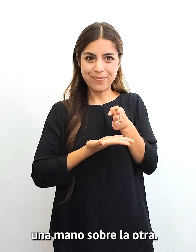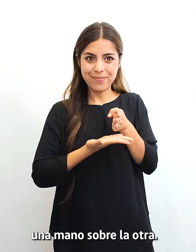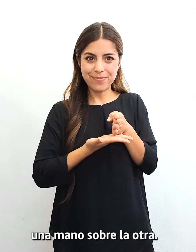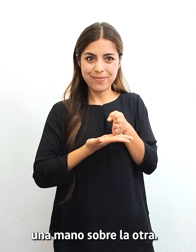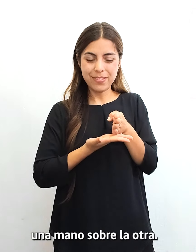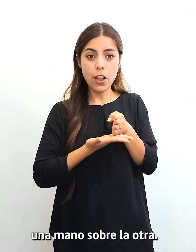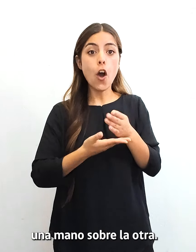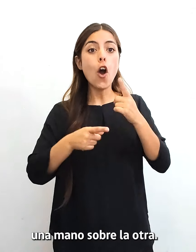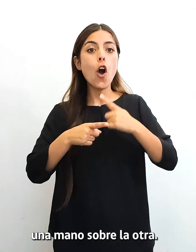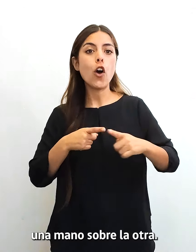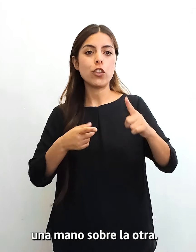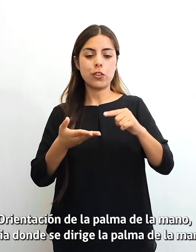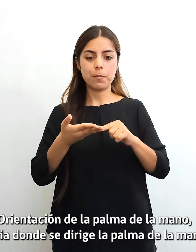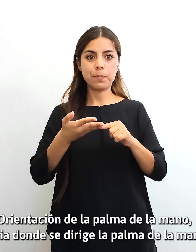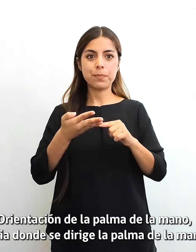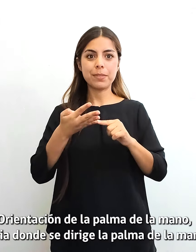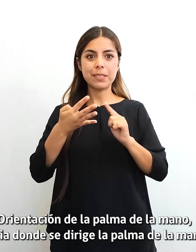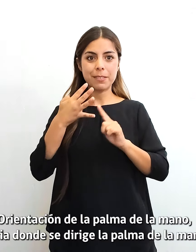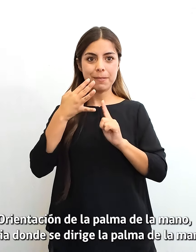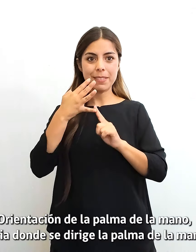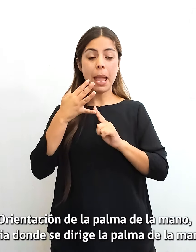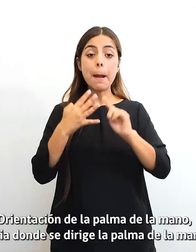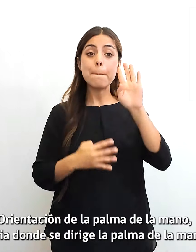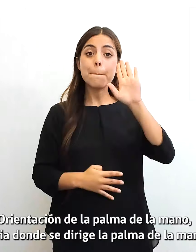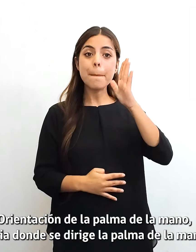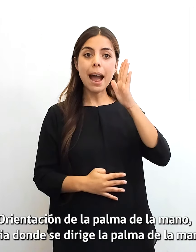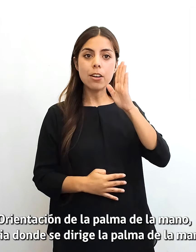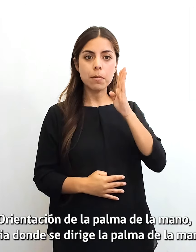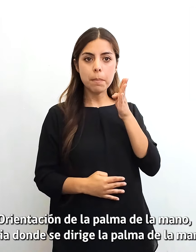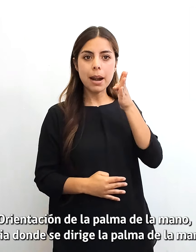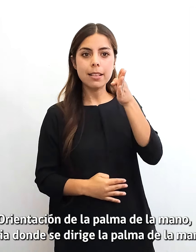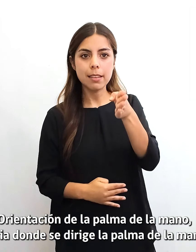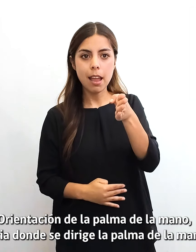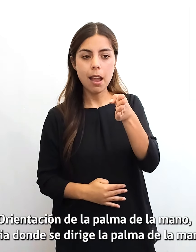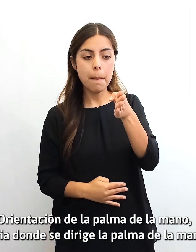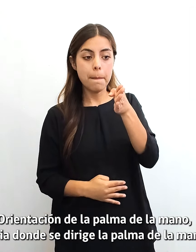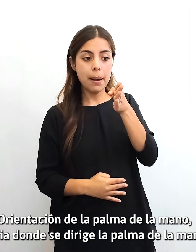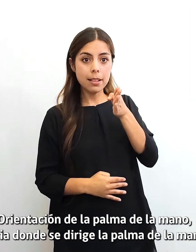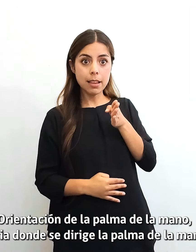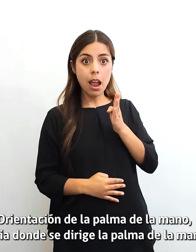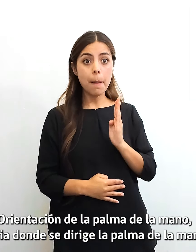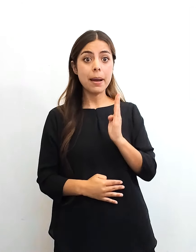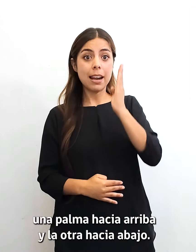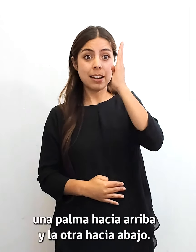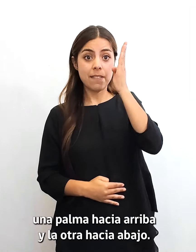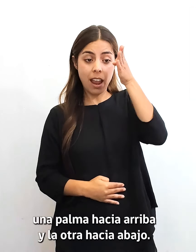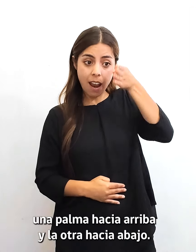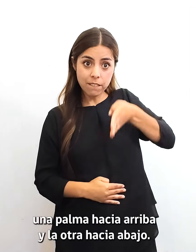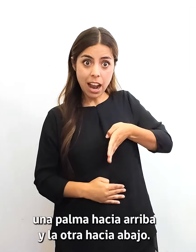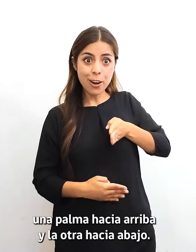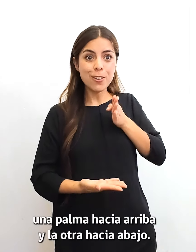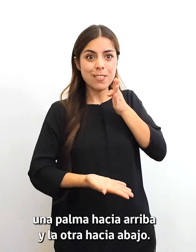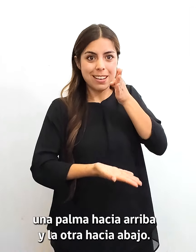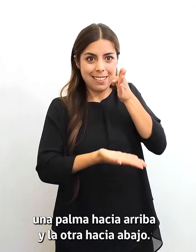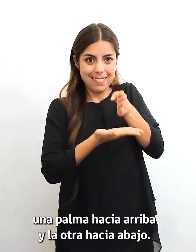la otra. Orientación de la palma de la mano, hacia dónde se dirige la palma de la mano, una palma hacia arriba y la otra hacia